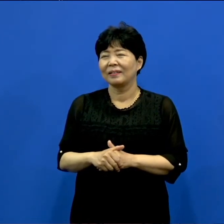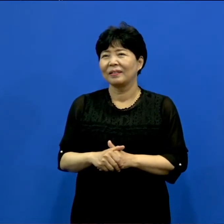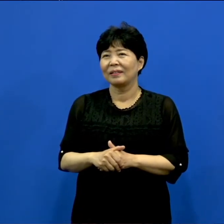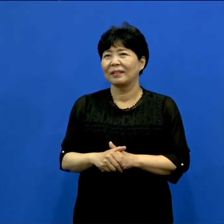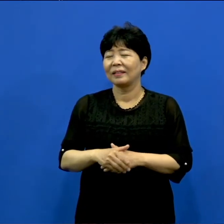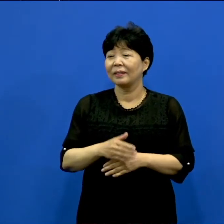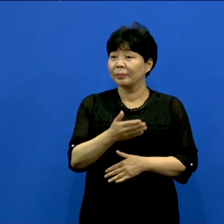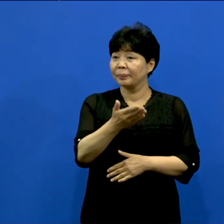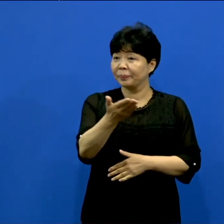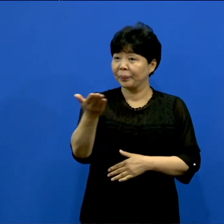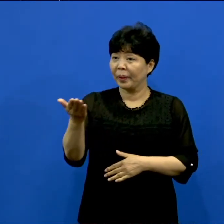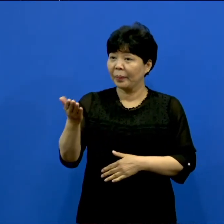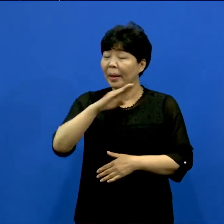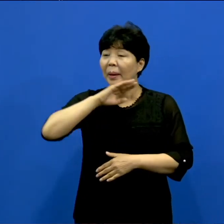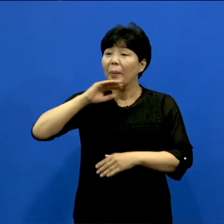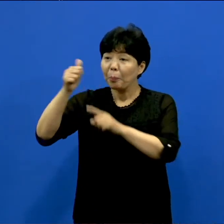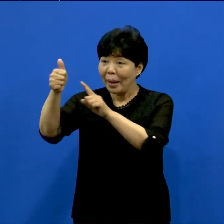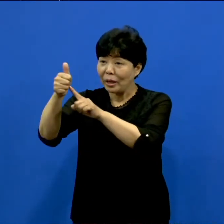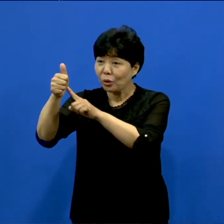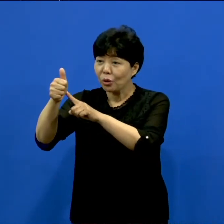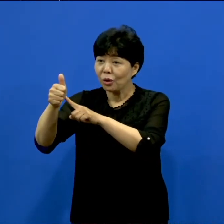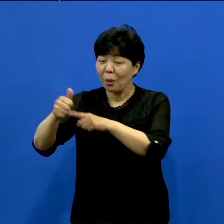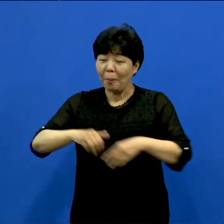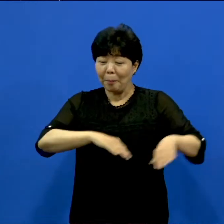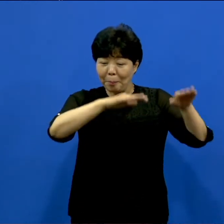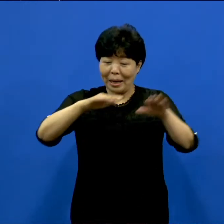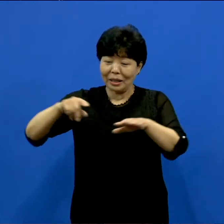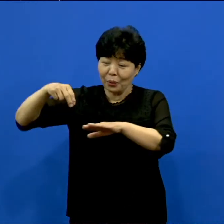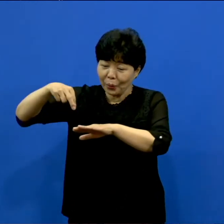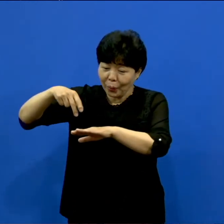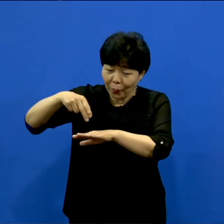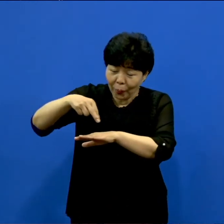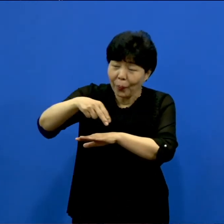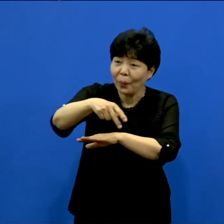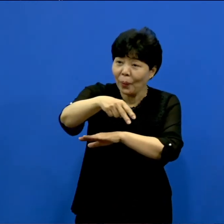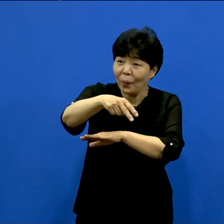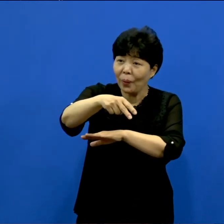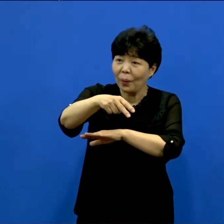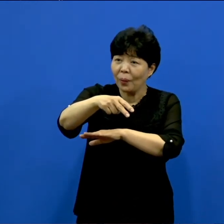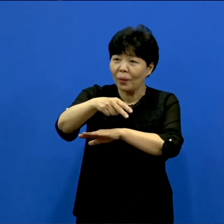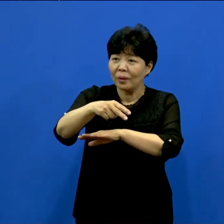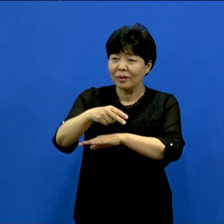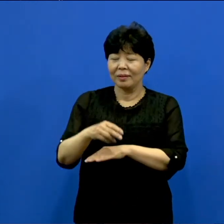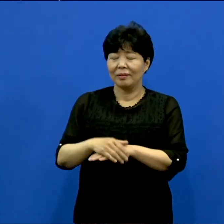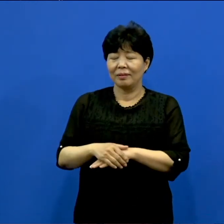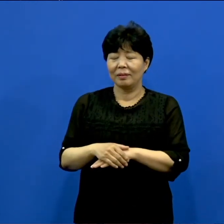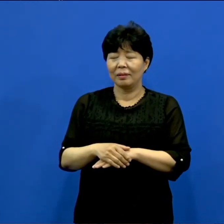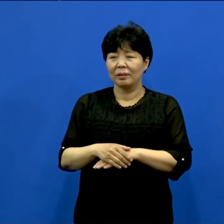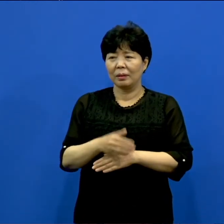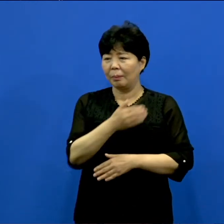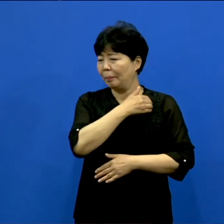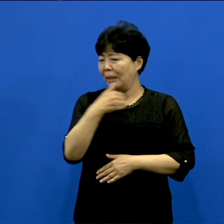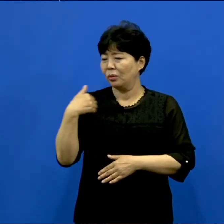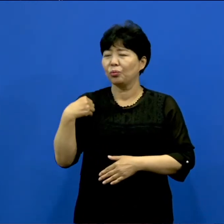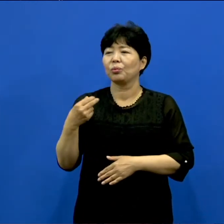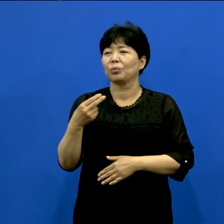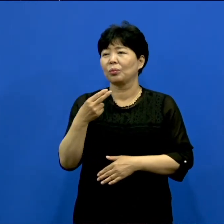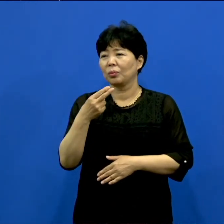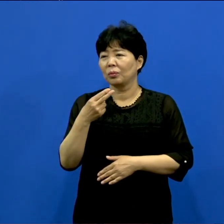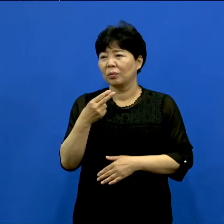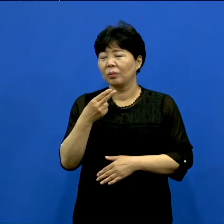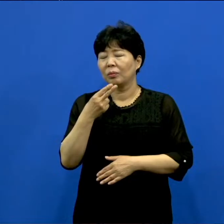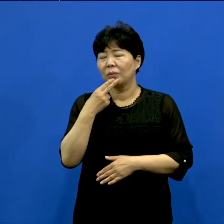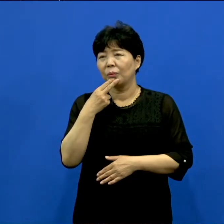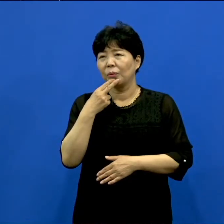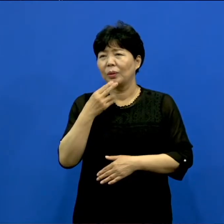여러분, 베드로는요, 물 위를 걷고 있는 주님을 바라보는 것만으로 만족하지 않았어요. 자기도 그런 경험을 하고 싶었던